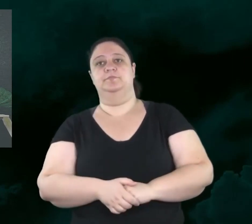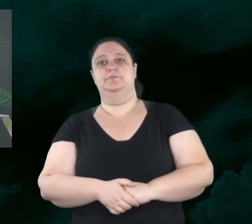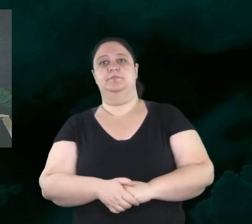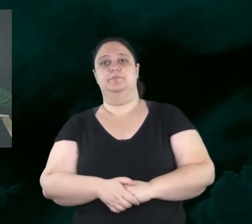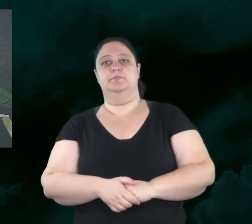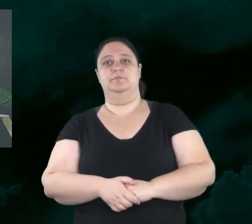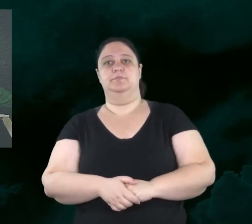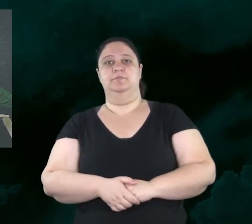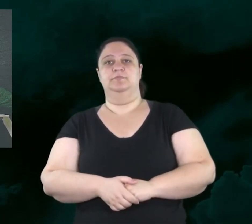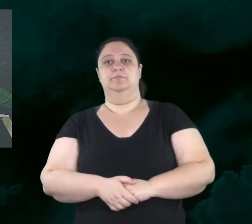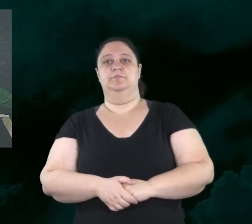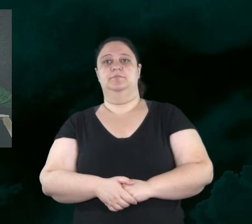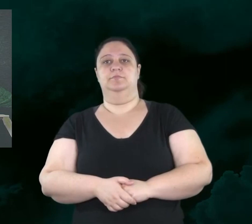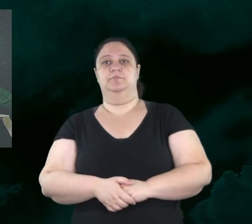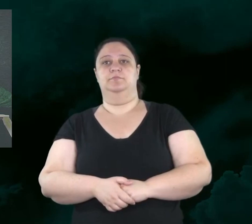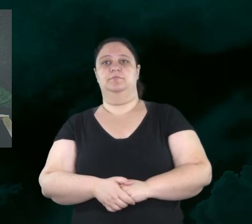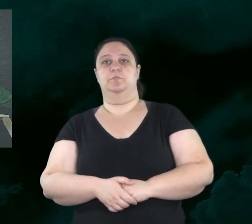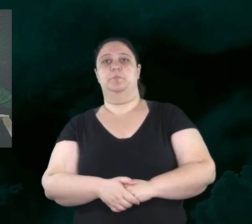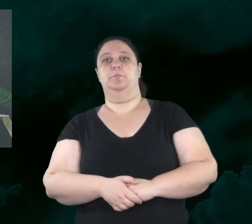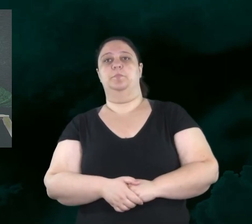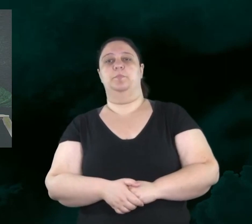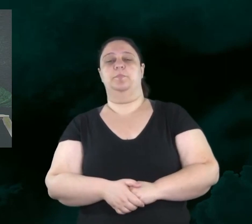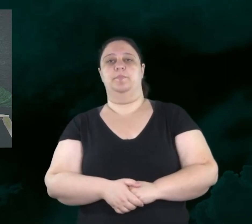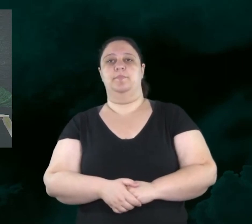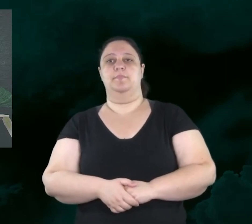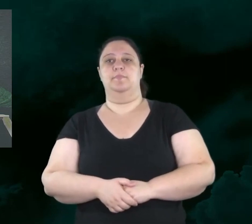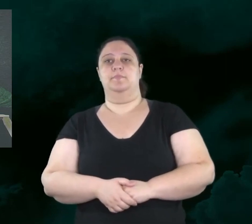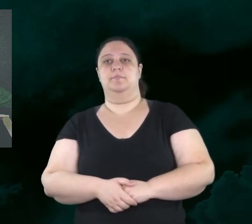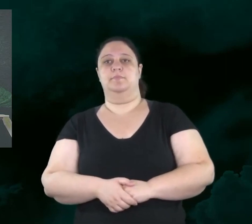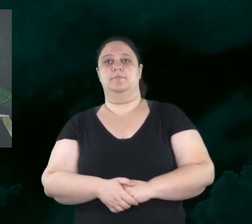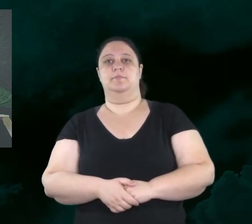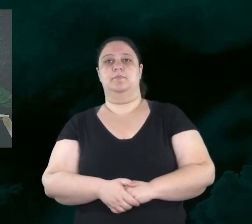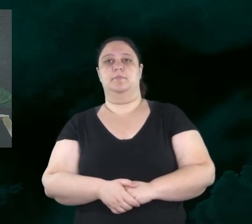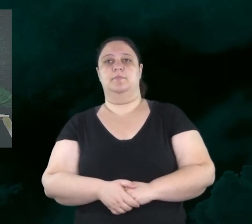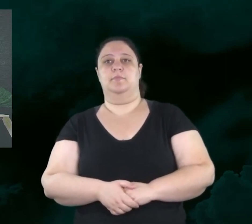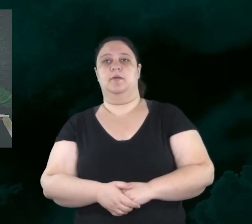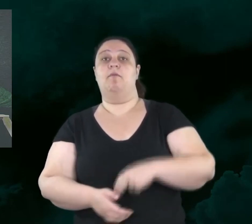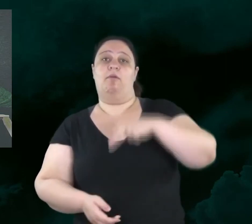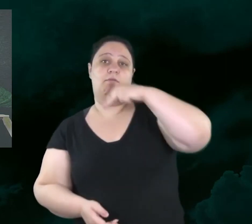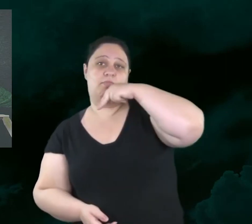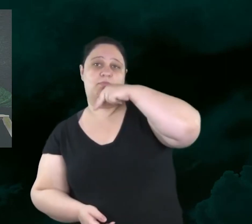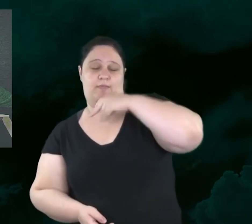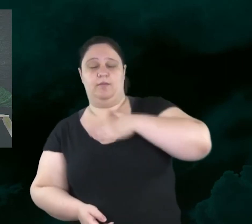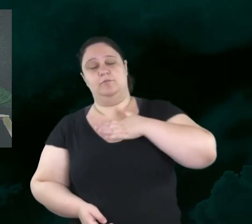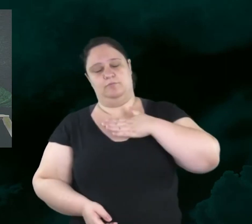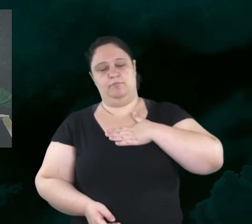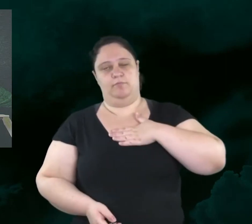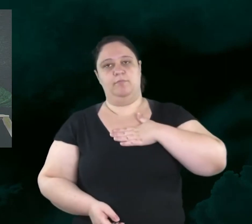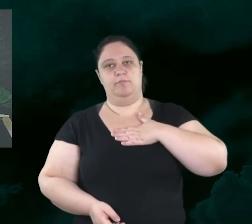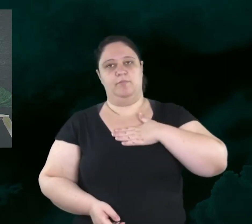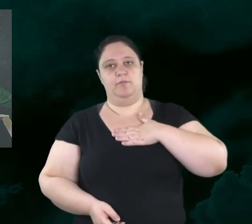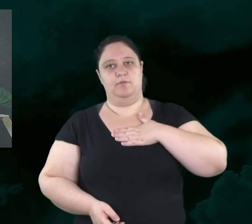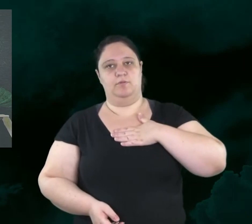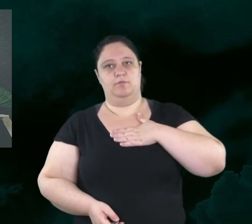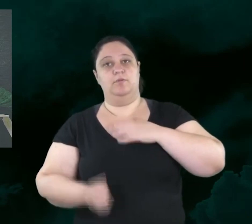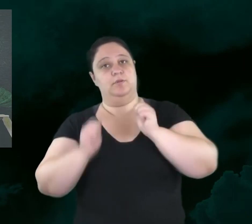Eu estou com o meu neto mais velho aqui comigo, no